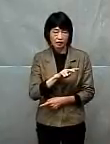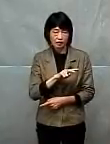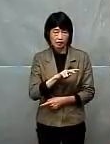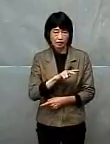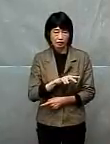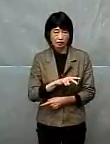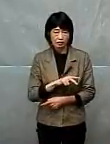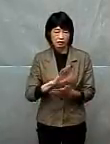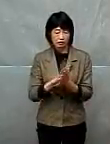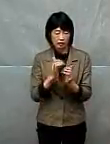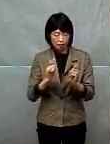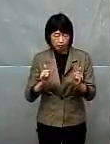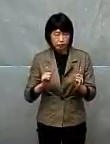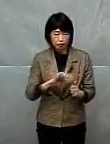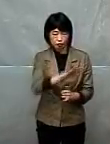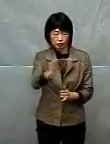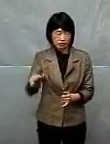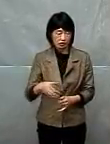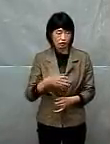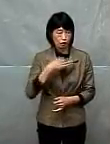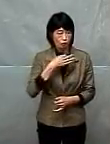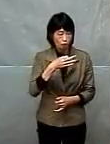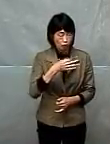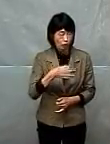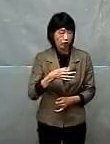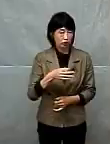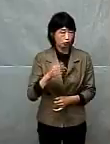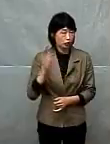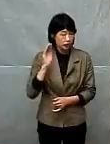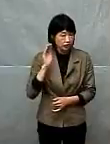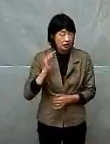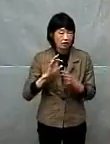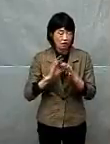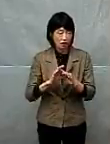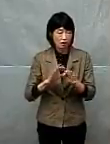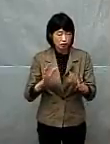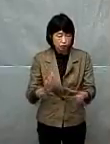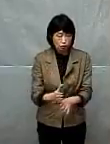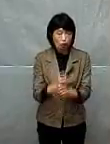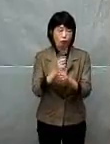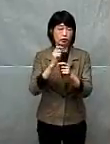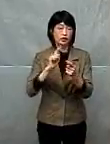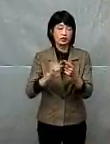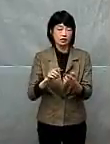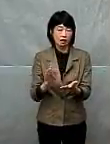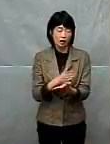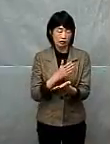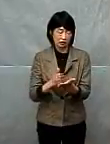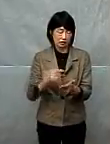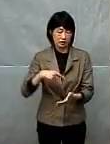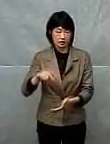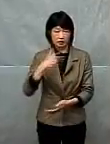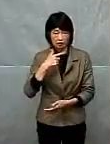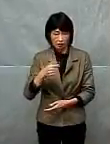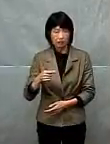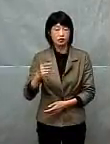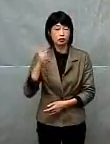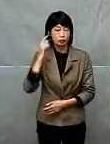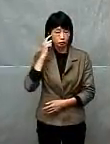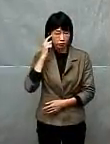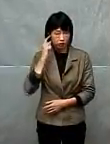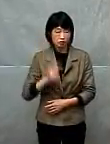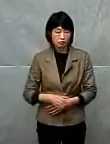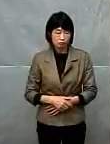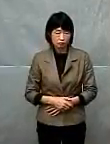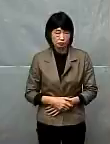県民の皆さんのいろんなお声といったそういったことを総合的に判断して、考えていきたいというふうに思っ